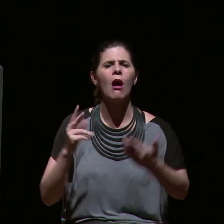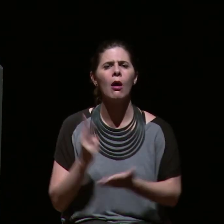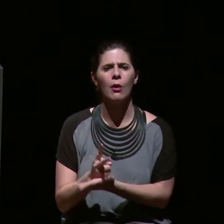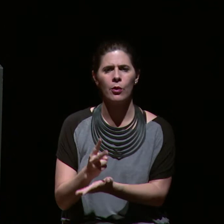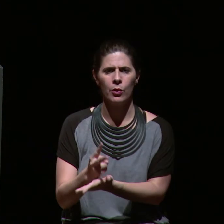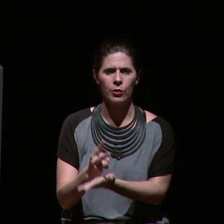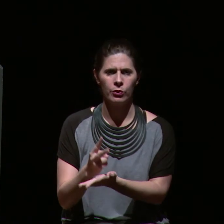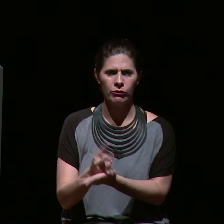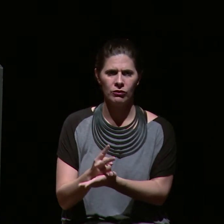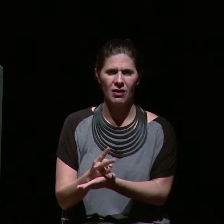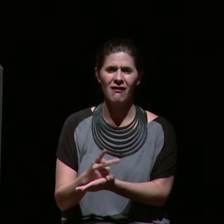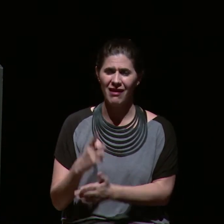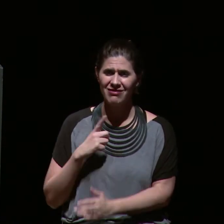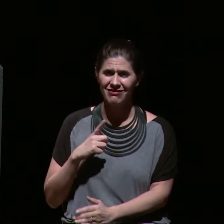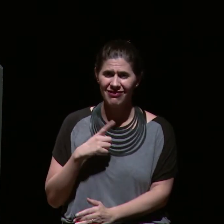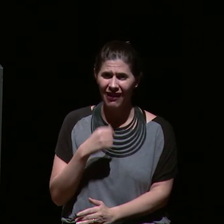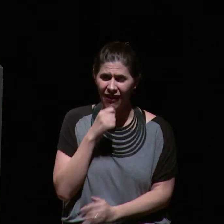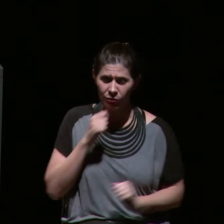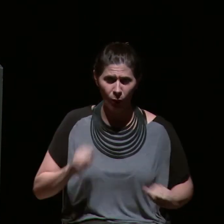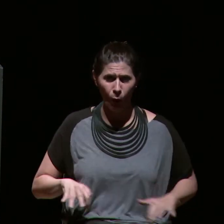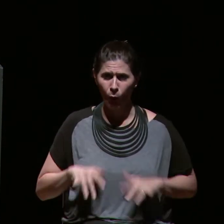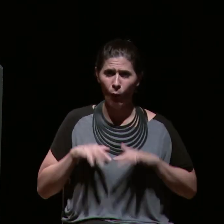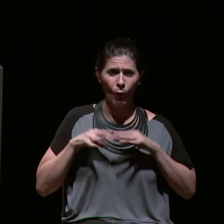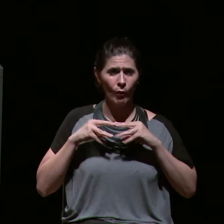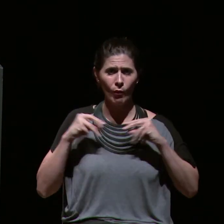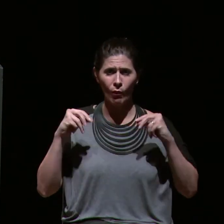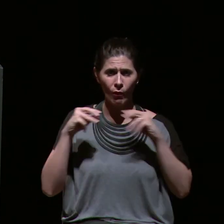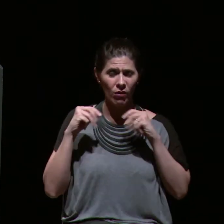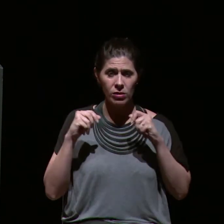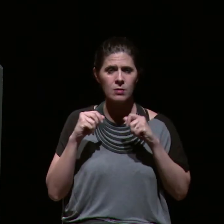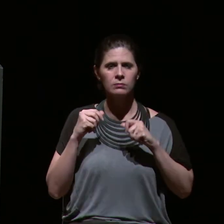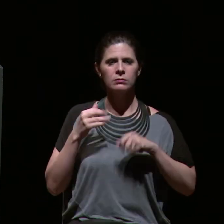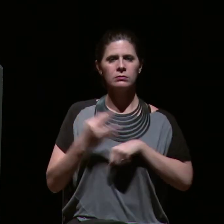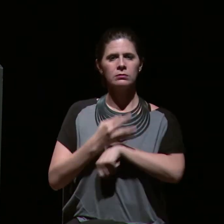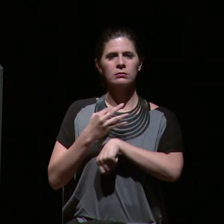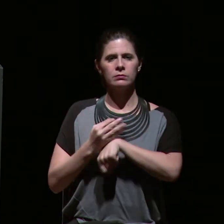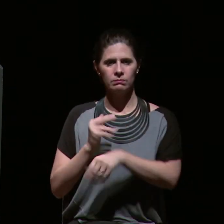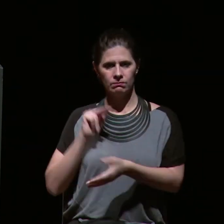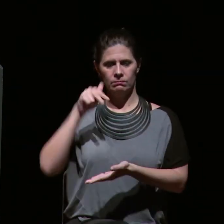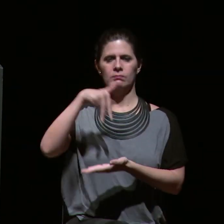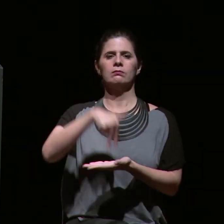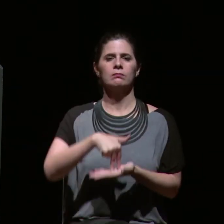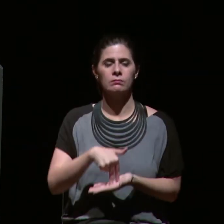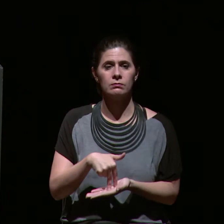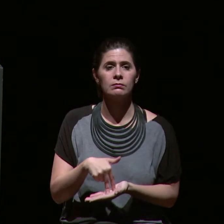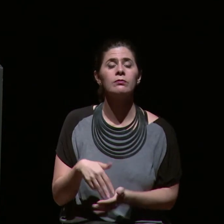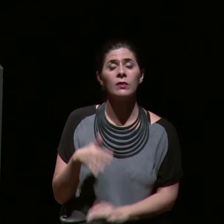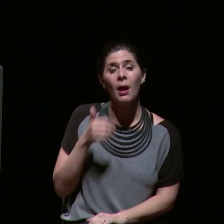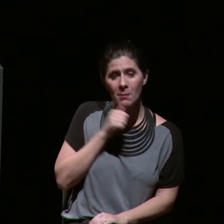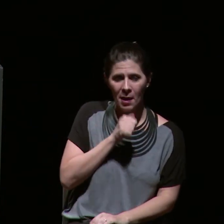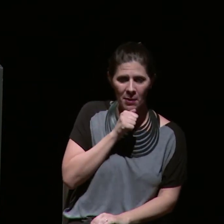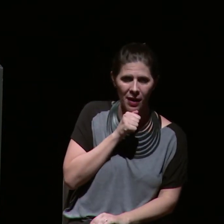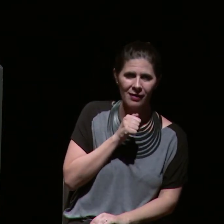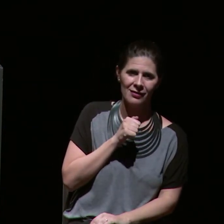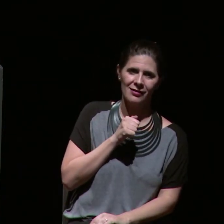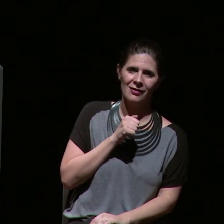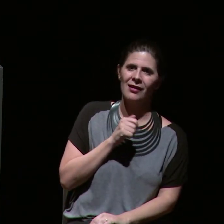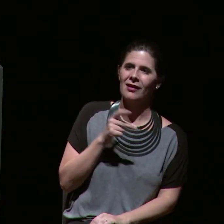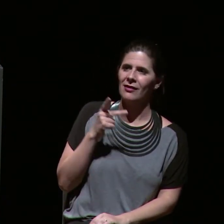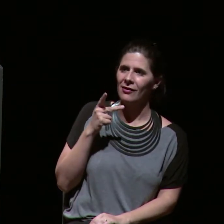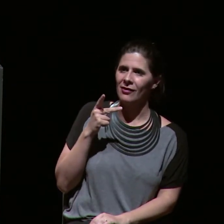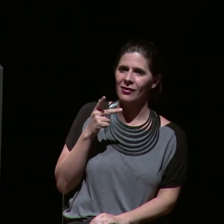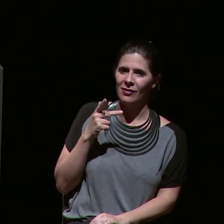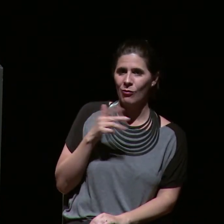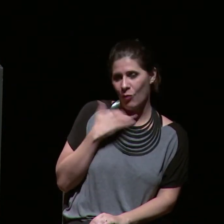meio à lama que ainda nos contamina. Minha mãe, já falecida, que morava em Minas, mas não em Mariana, diria: Deus arranca os dentes,